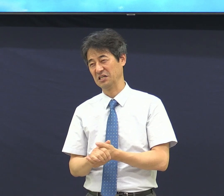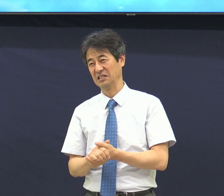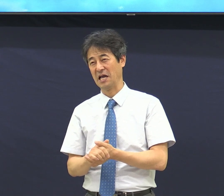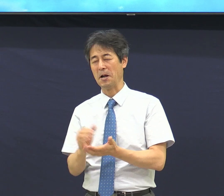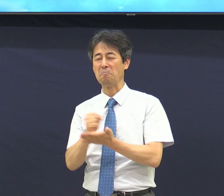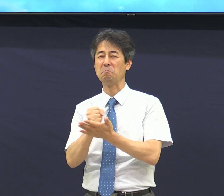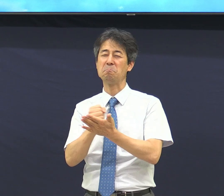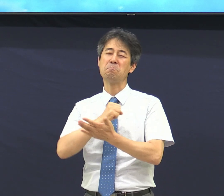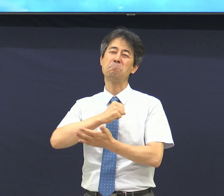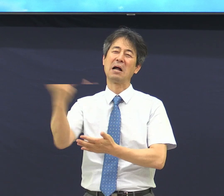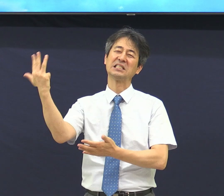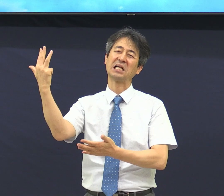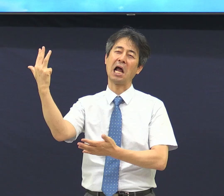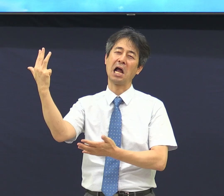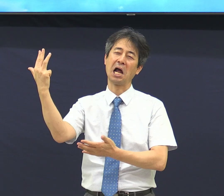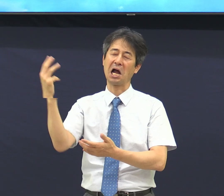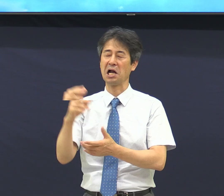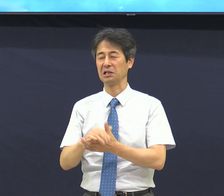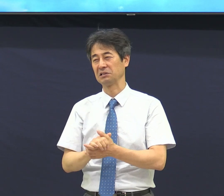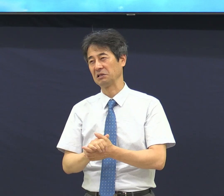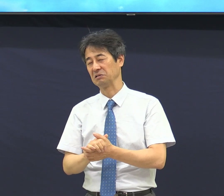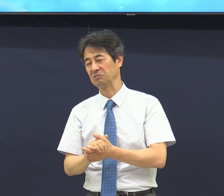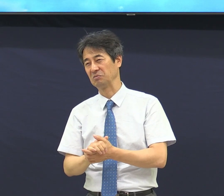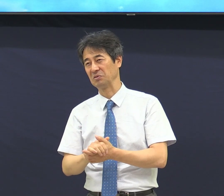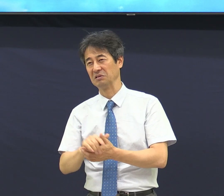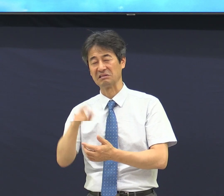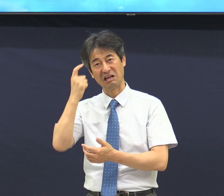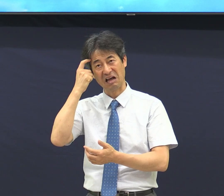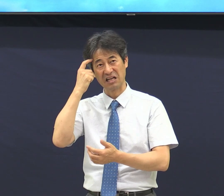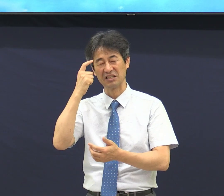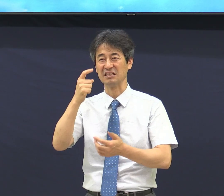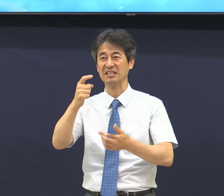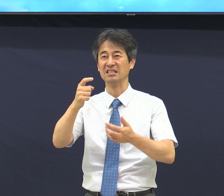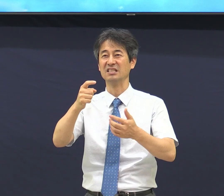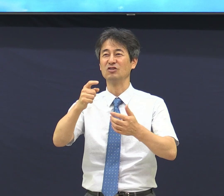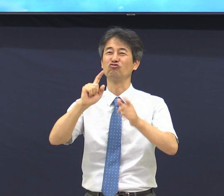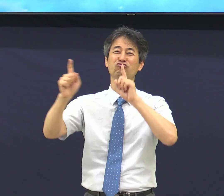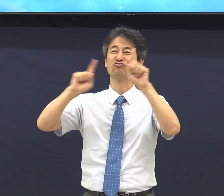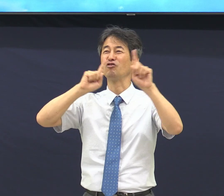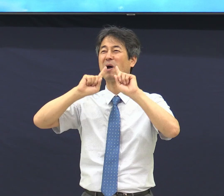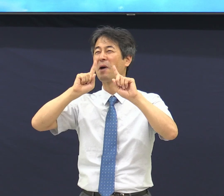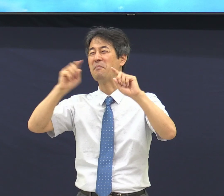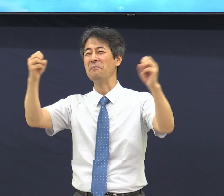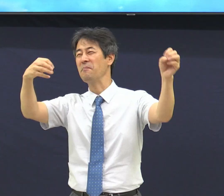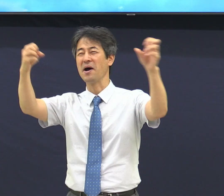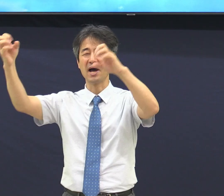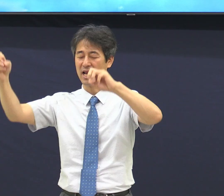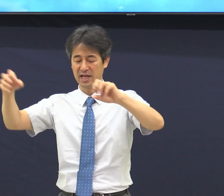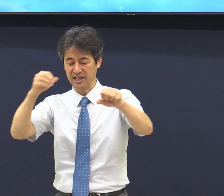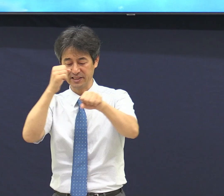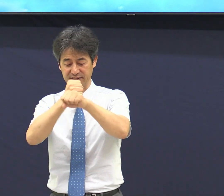운명론이라고 이야기하는 사람도 있고 팔자라고 이야기하는 사람도 있고 그렇게 말하는 사람들이 있습니다.